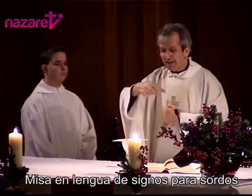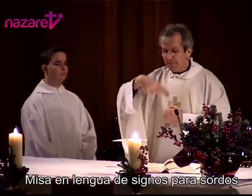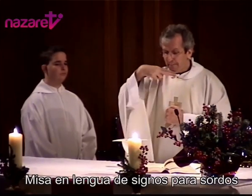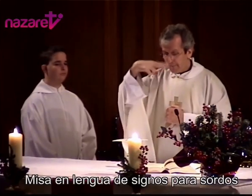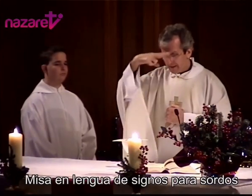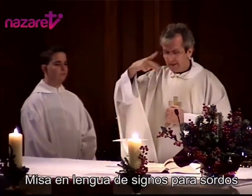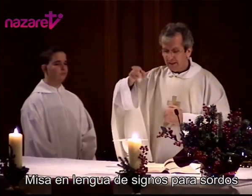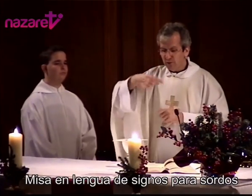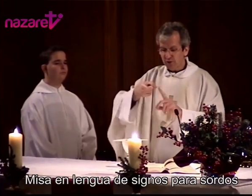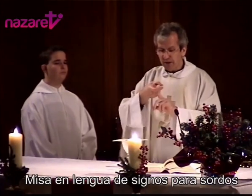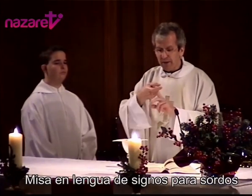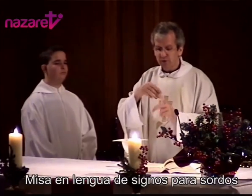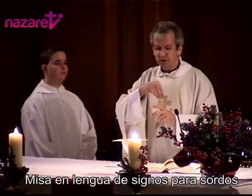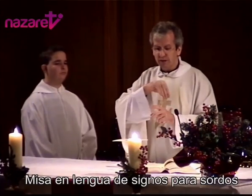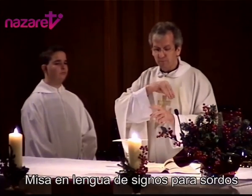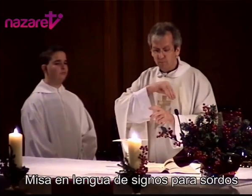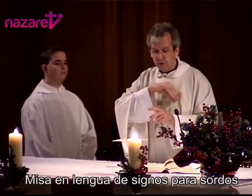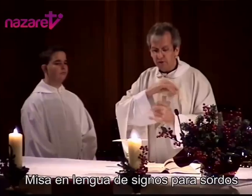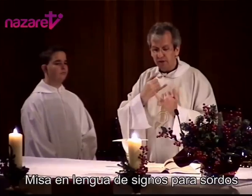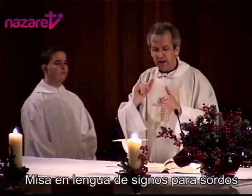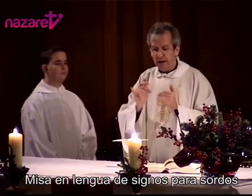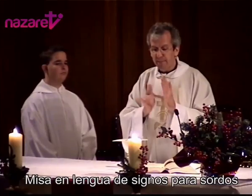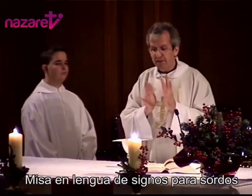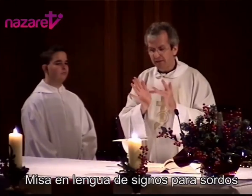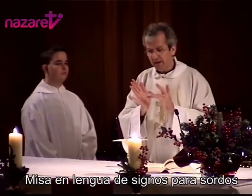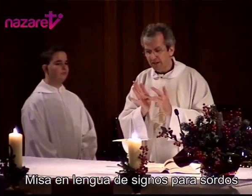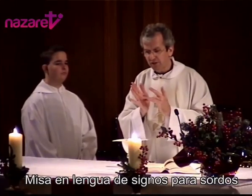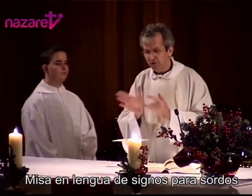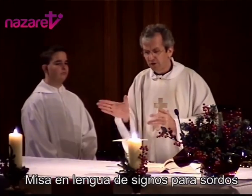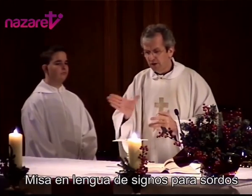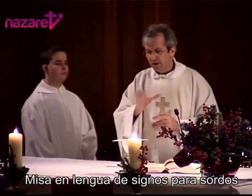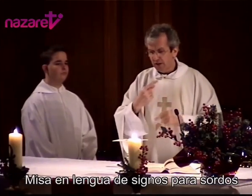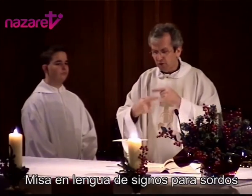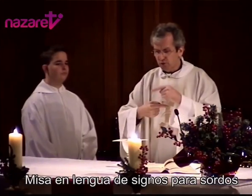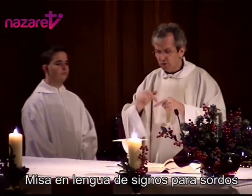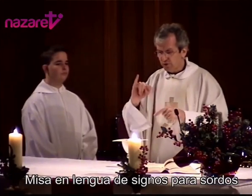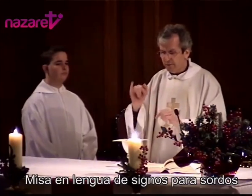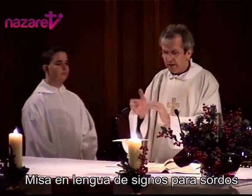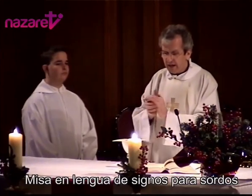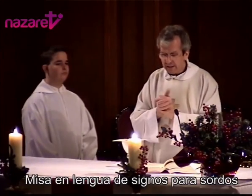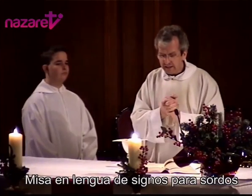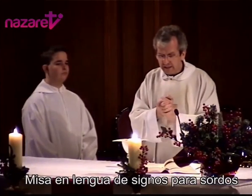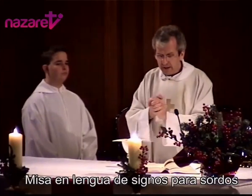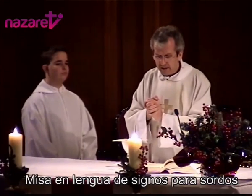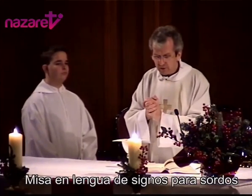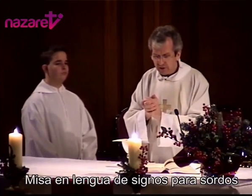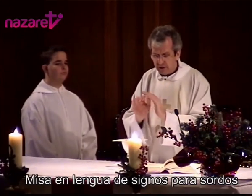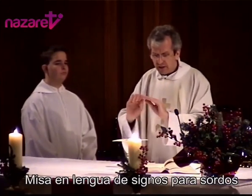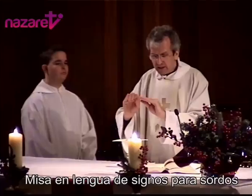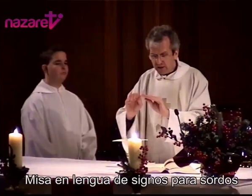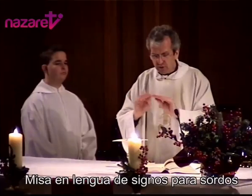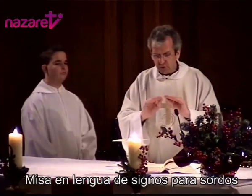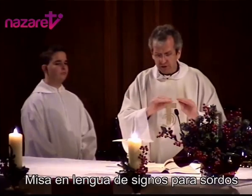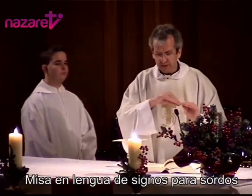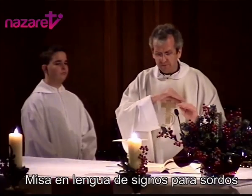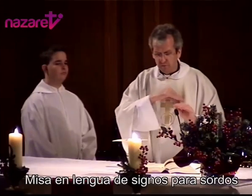Acuérdate también, Padre, de nuestros hermanos que murieron en la paz de Cristo, de todos nuestros familiares y amigos, y